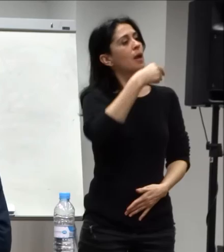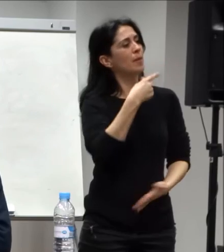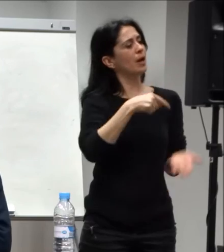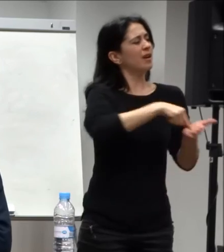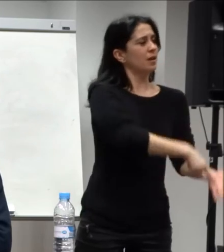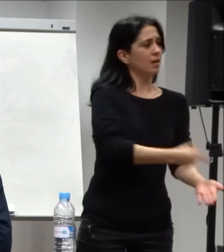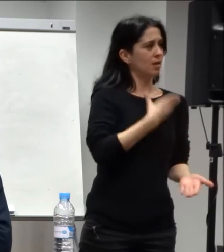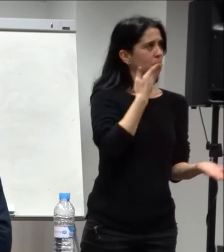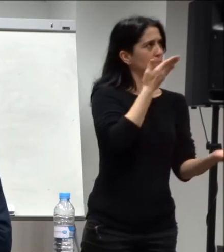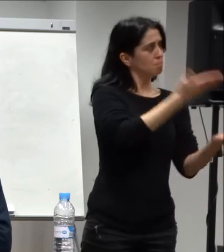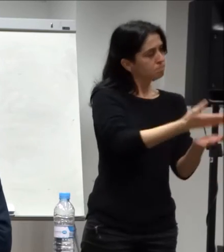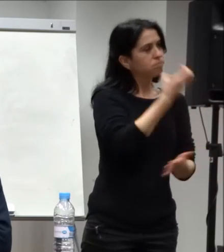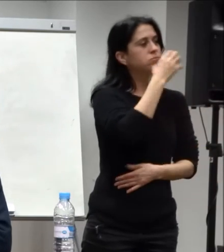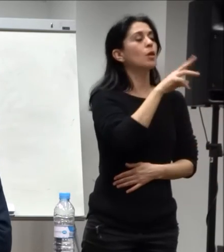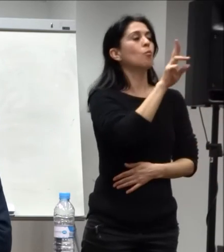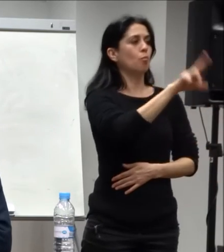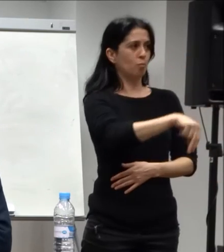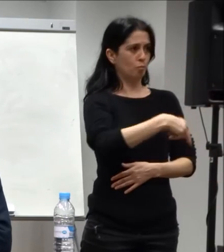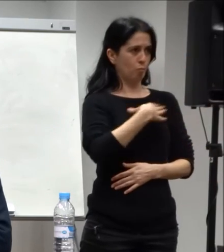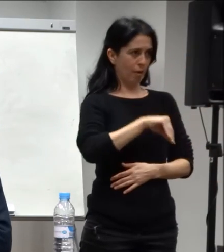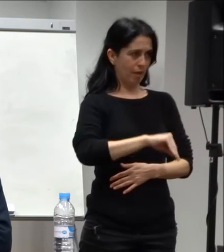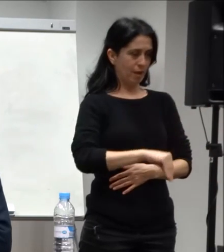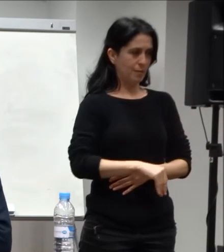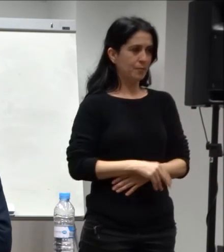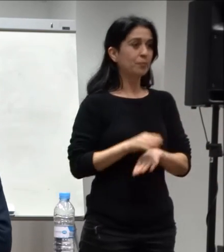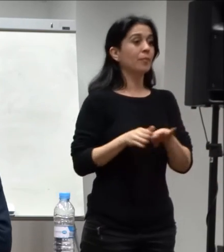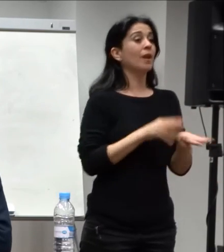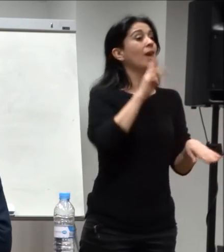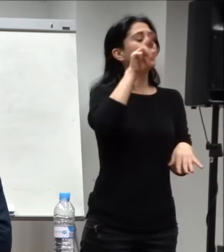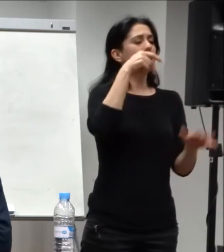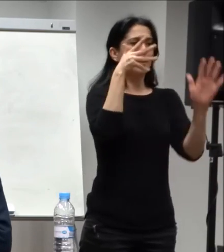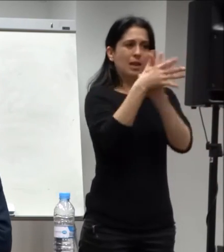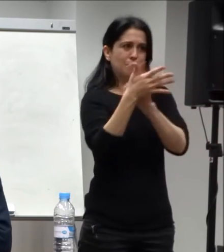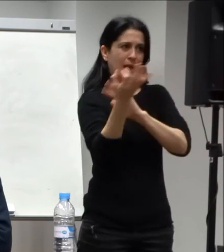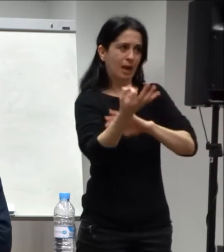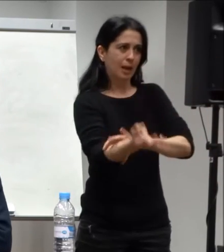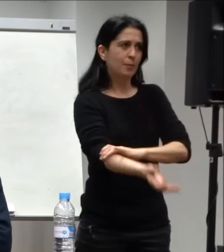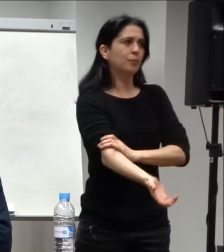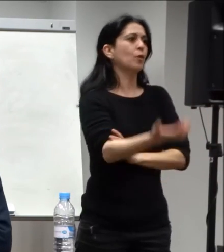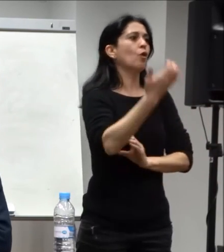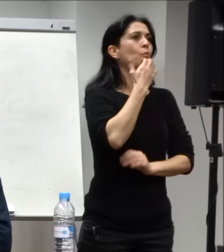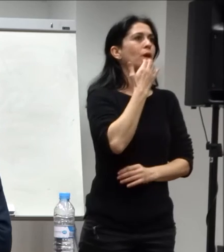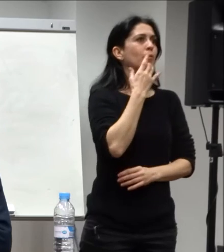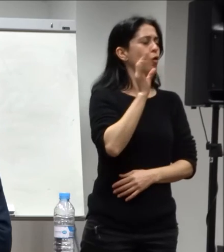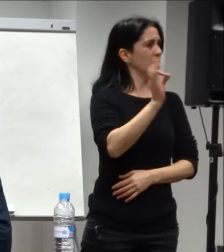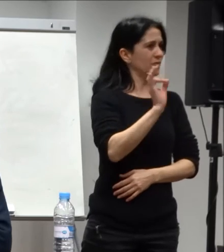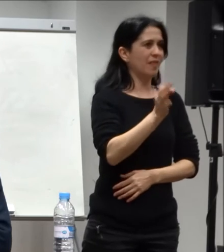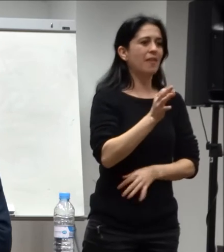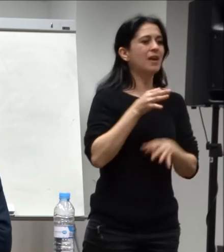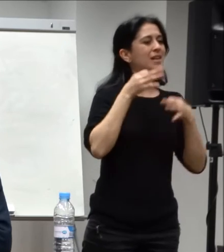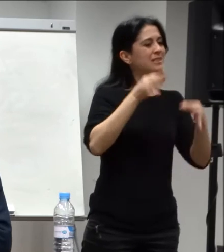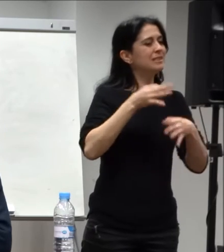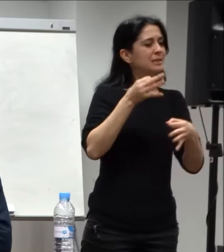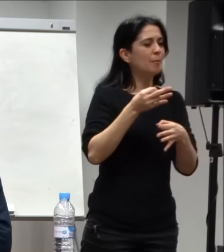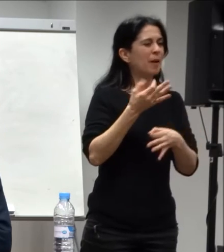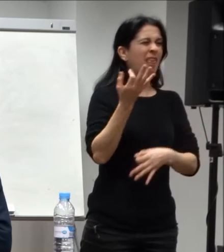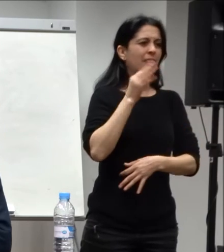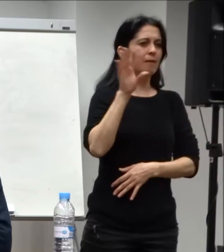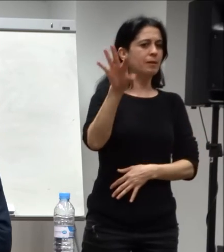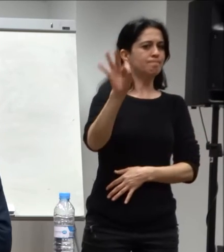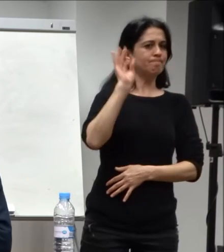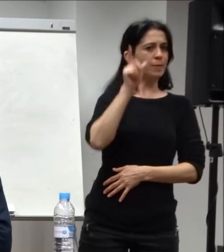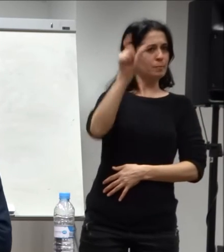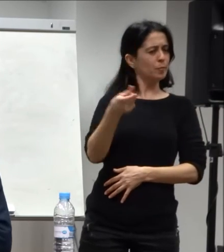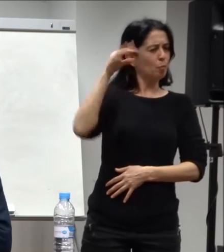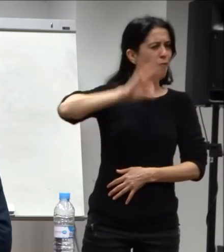luego os indicaremos, porque más allá de que siempre conviene asesorarse con un profesional para calcular esas cantidades que nos debe el